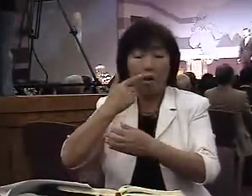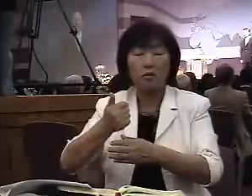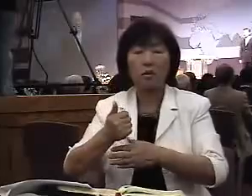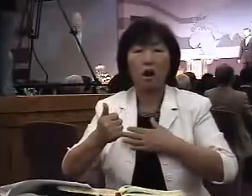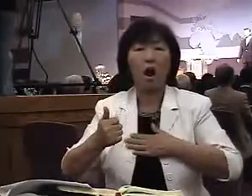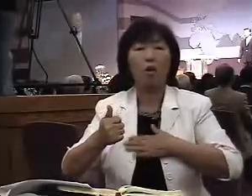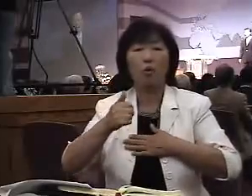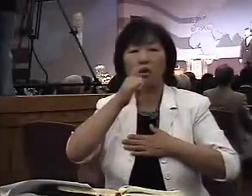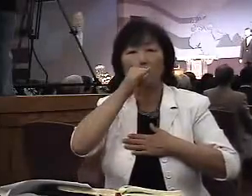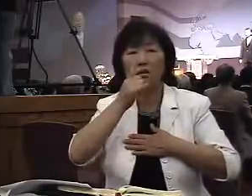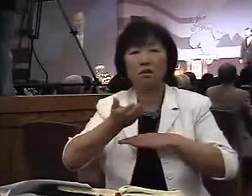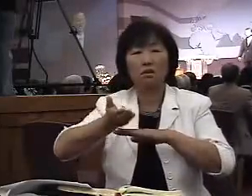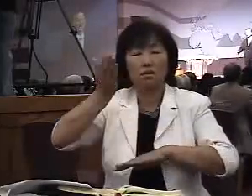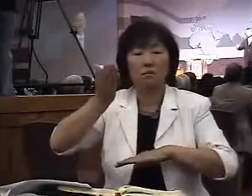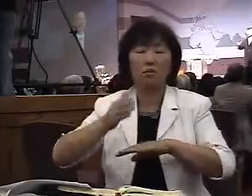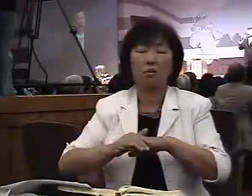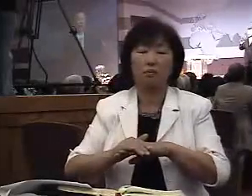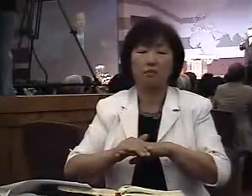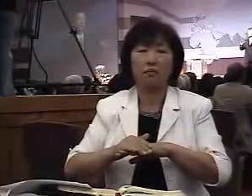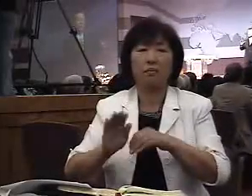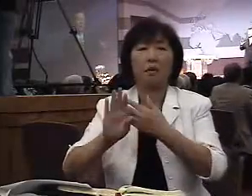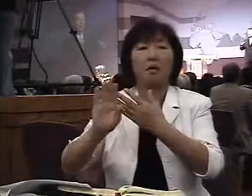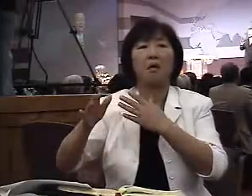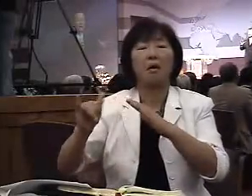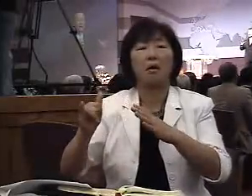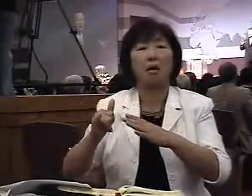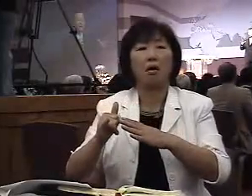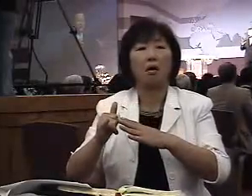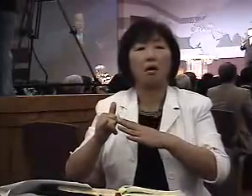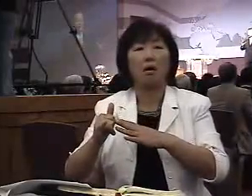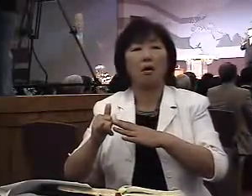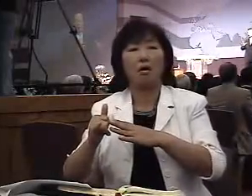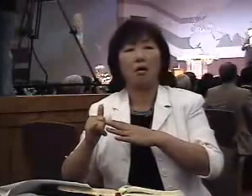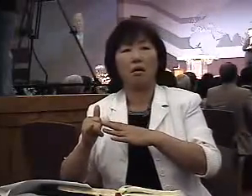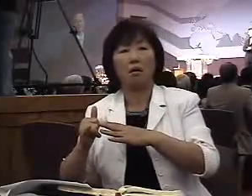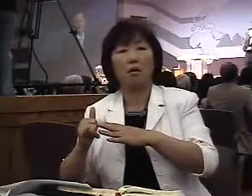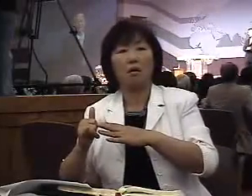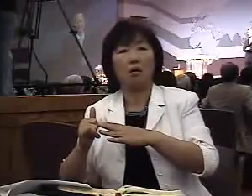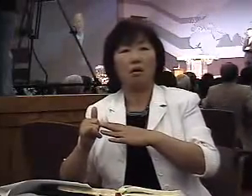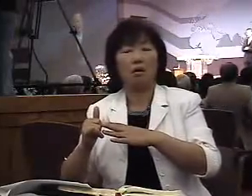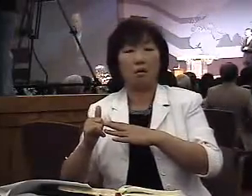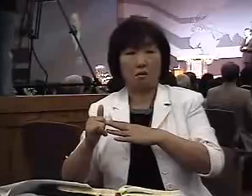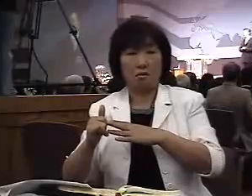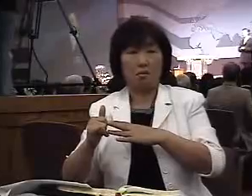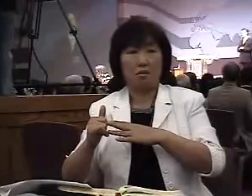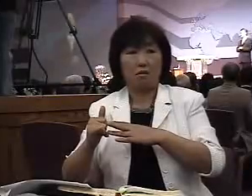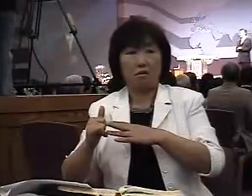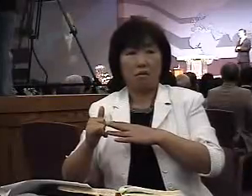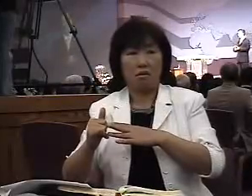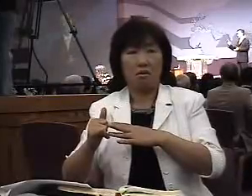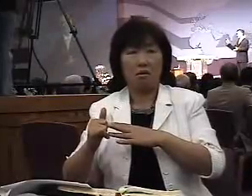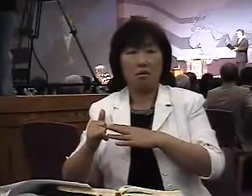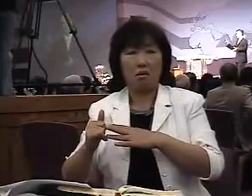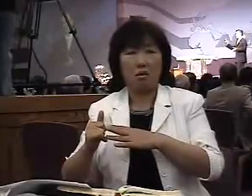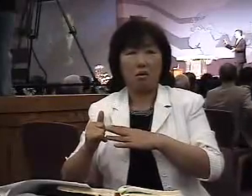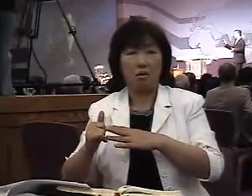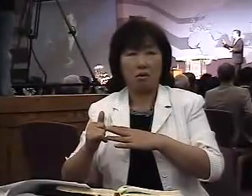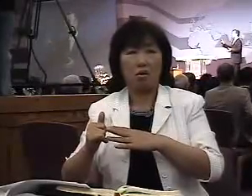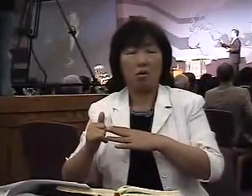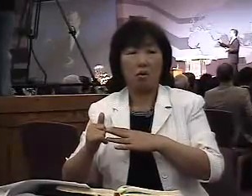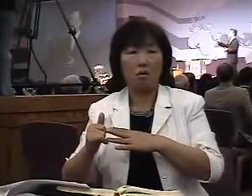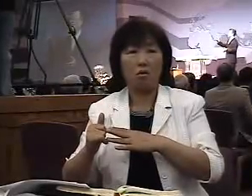있는 이상 이방인들처럼 염려와 근심에 몰두되어 살지 말고 어떻게